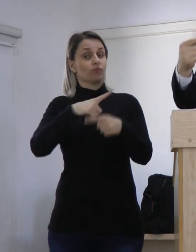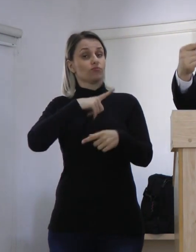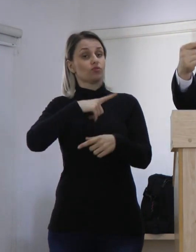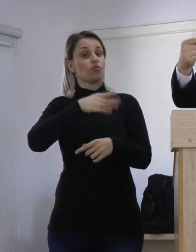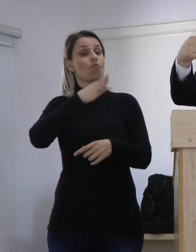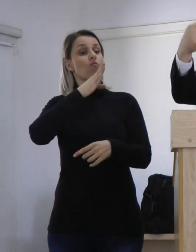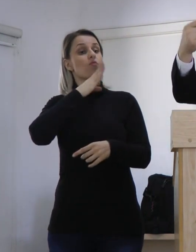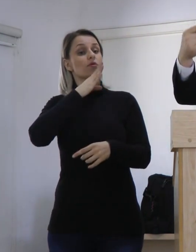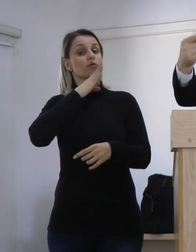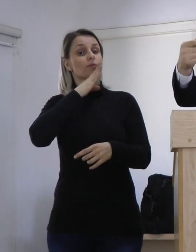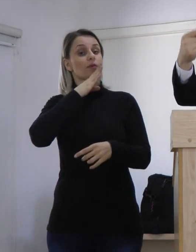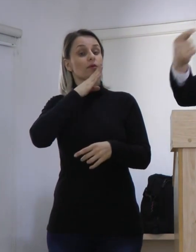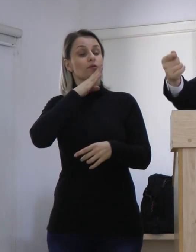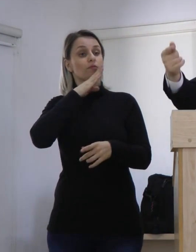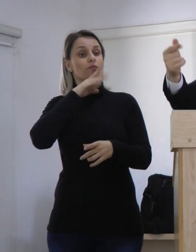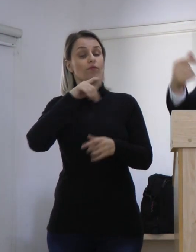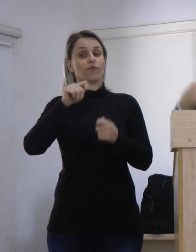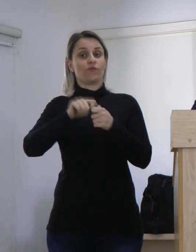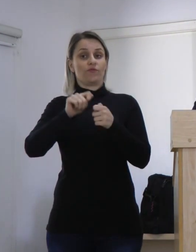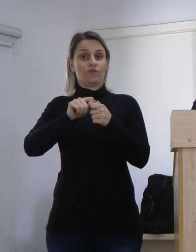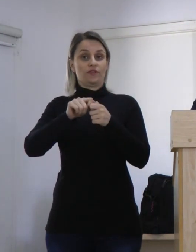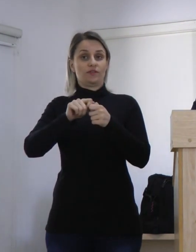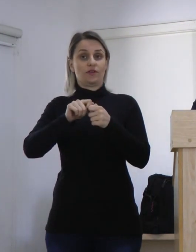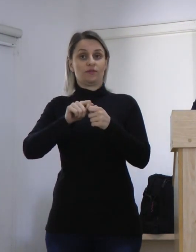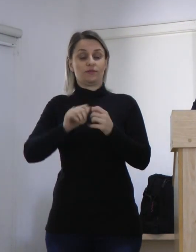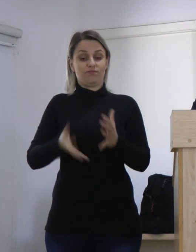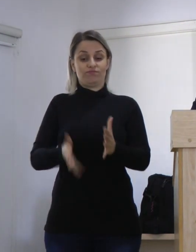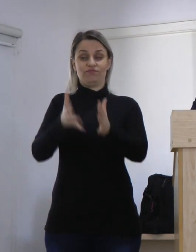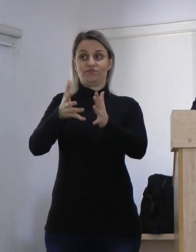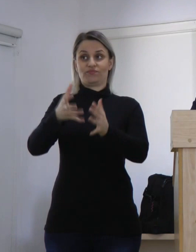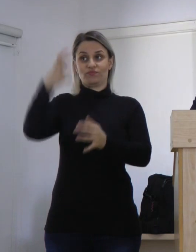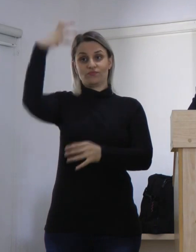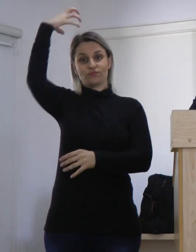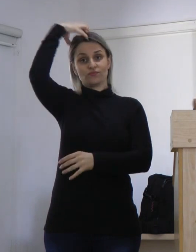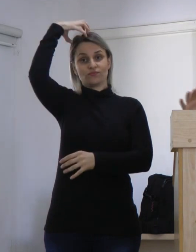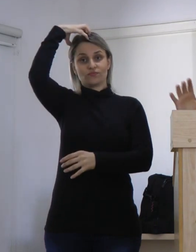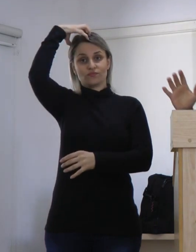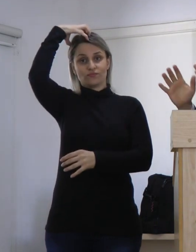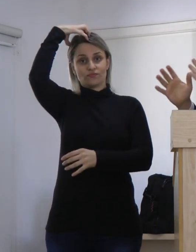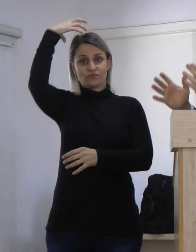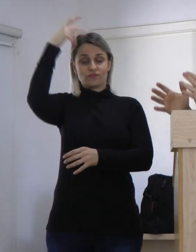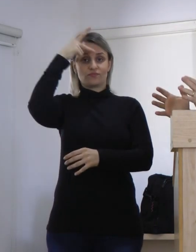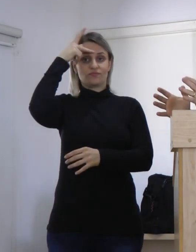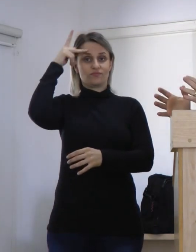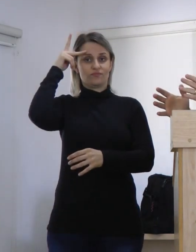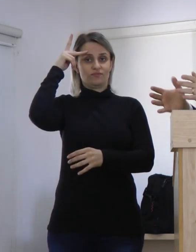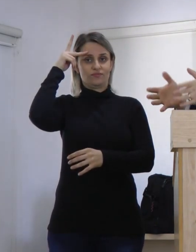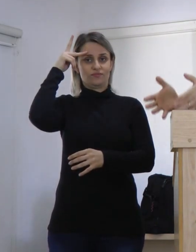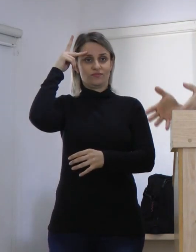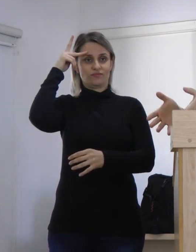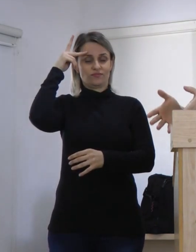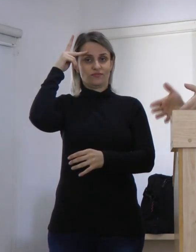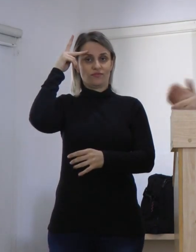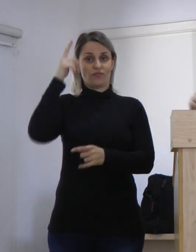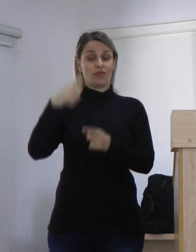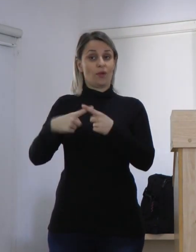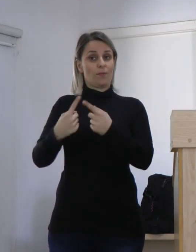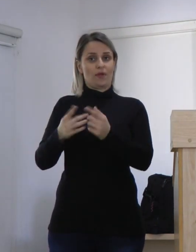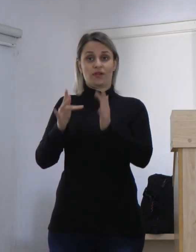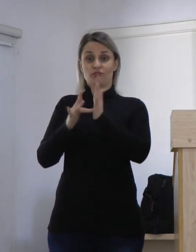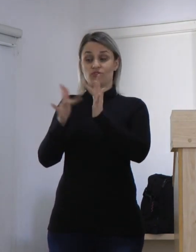geravam sofrimento e sentimento de culpa no público. Mas quando ele falava com os pecadores, com a mulher